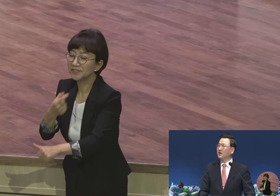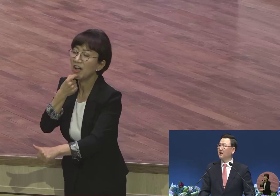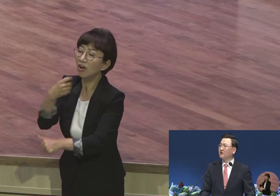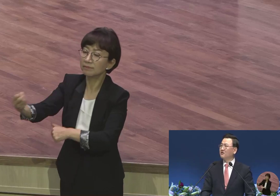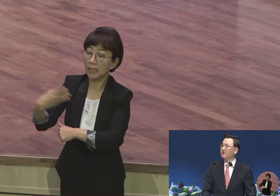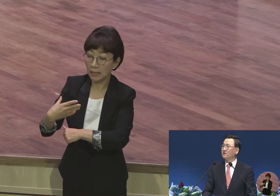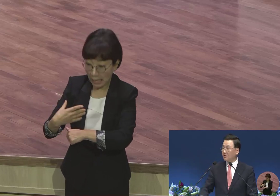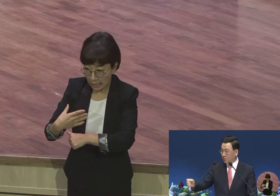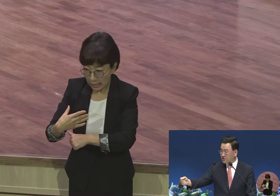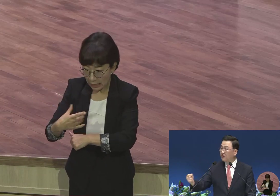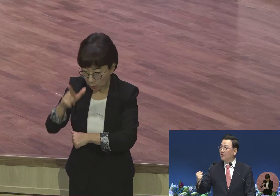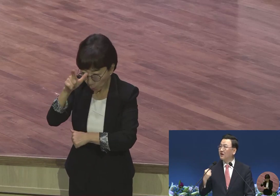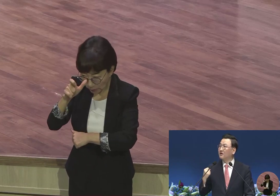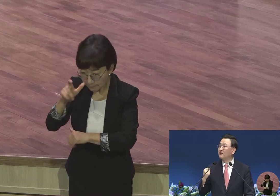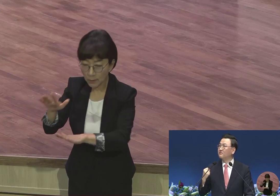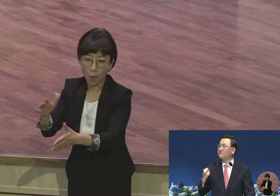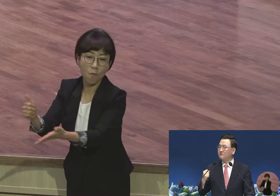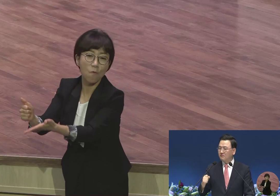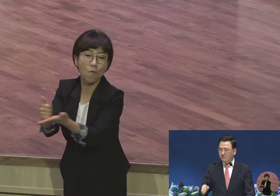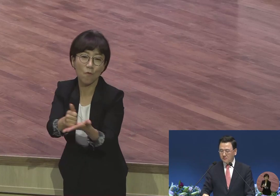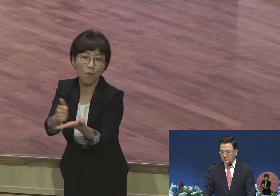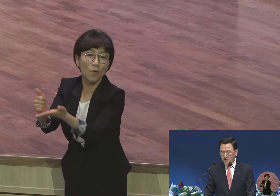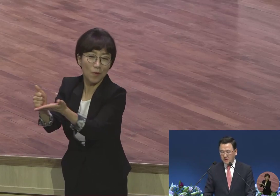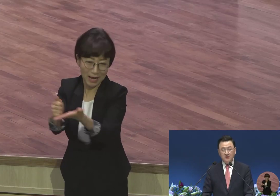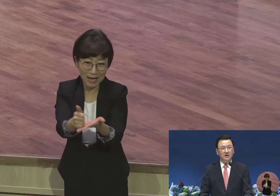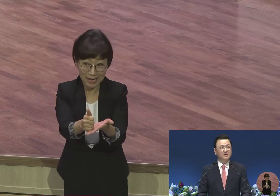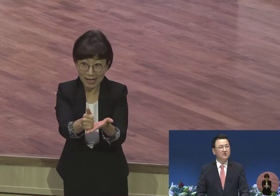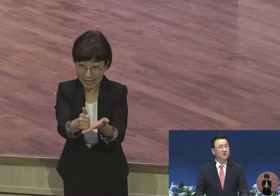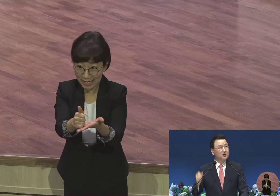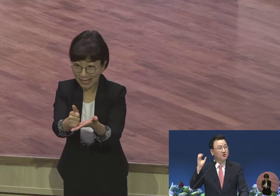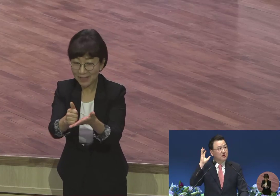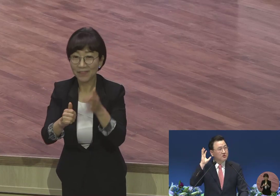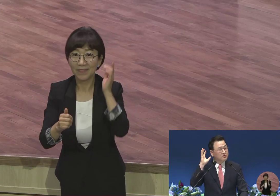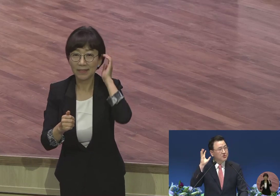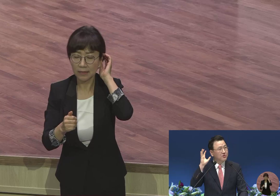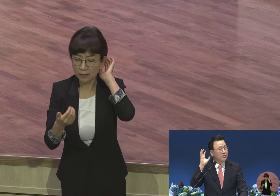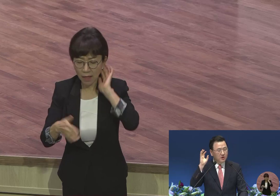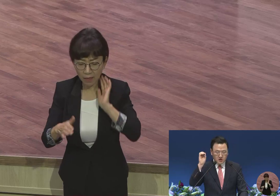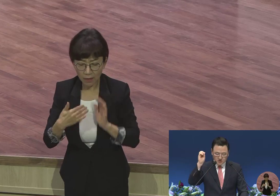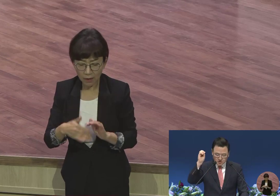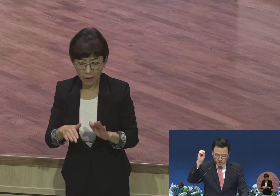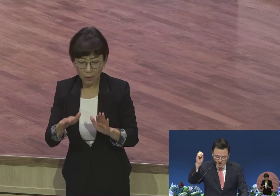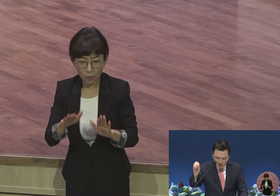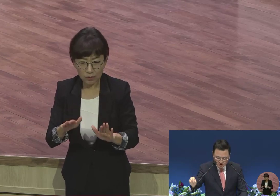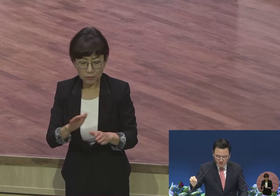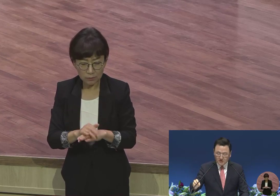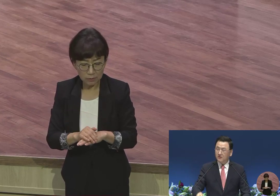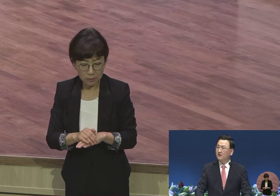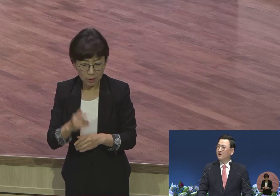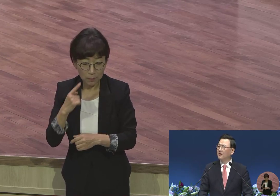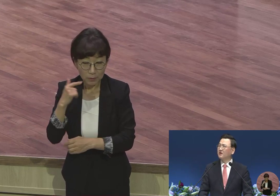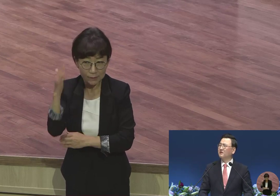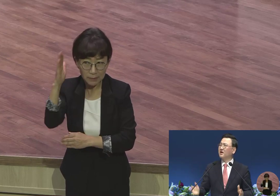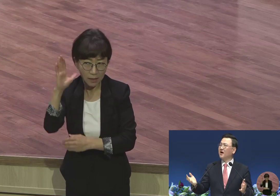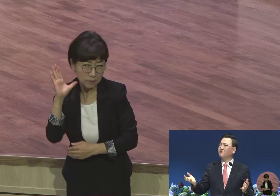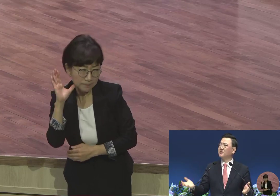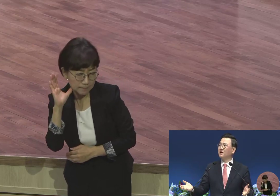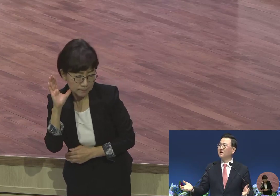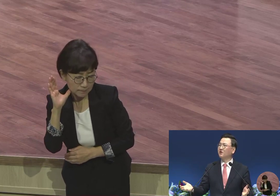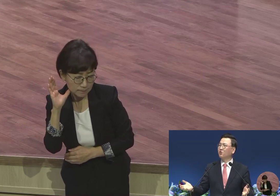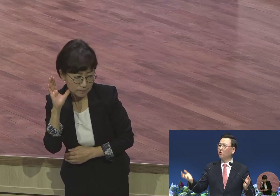쉽지 않습니다. 그런데 오신 거예요. 근데 이상하죠. 귀를 열어주시고 예수님을 영접한 거예요.